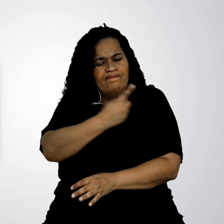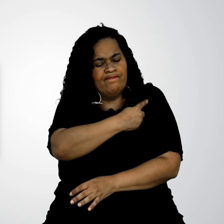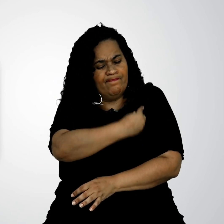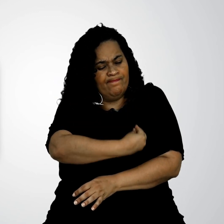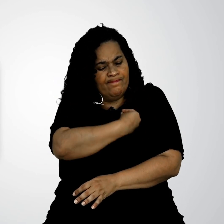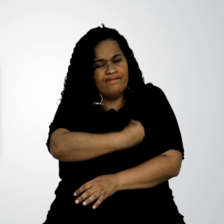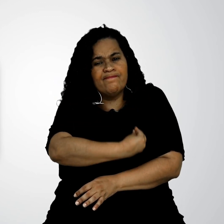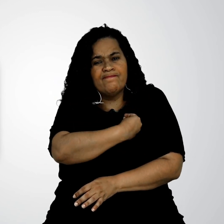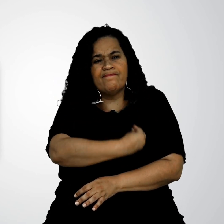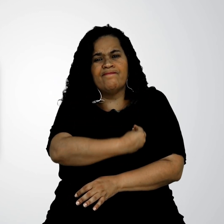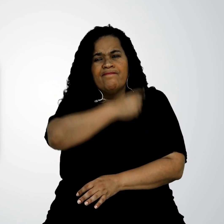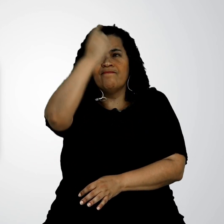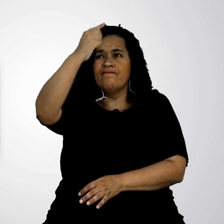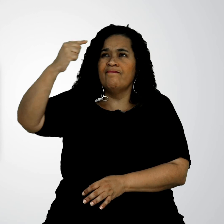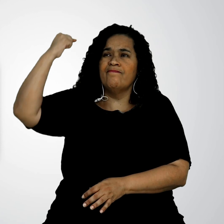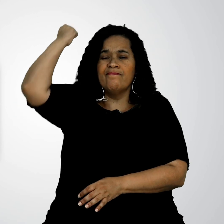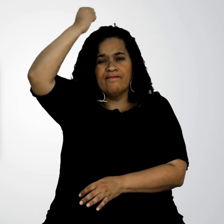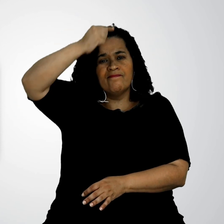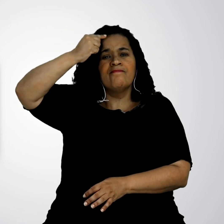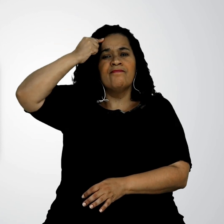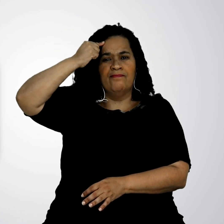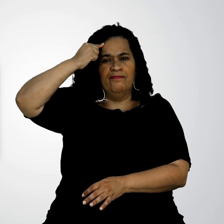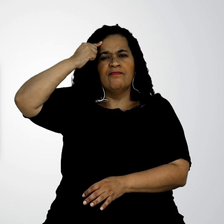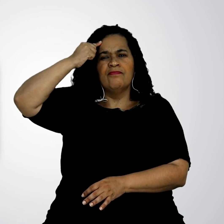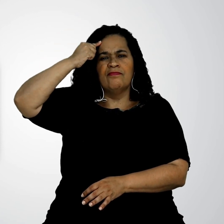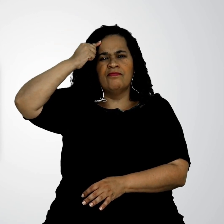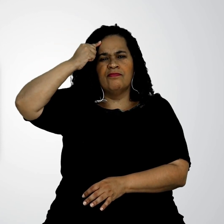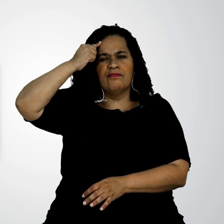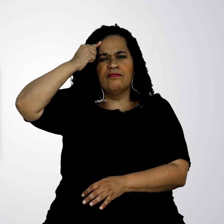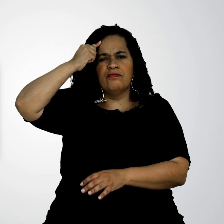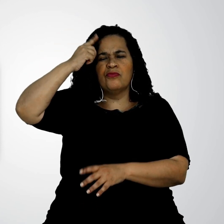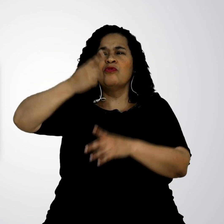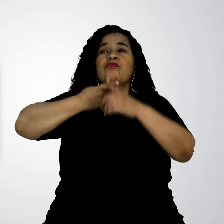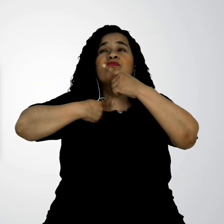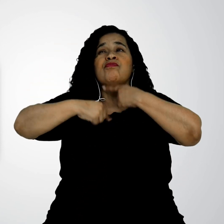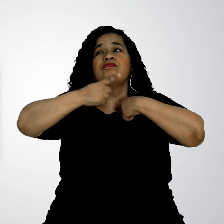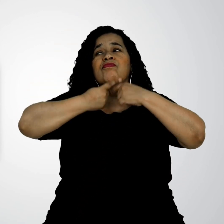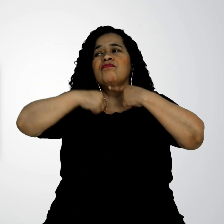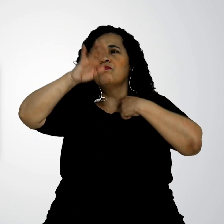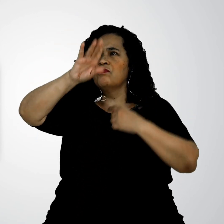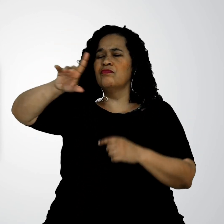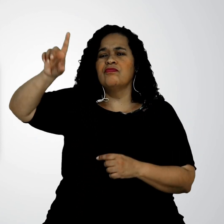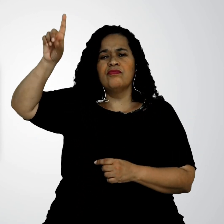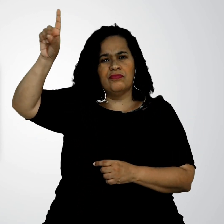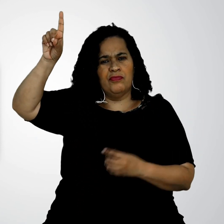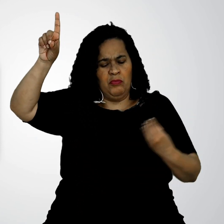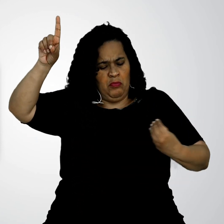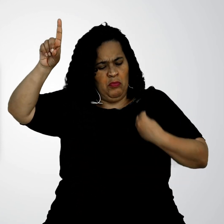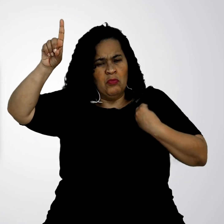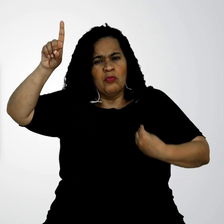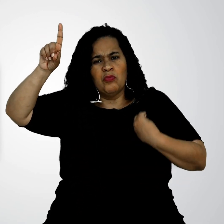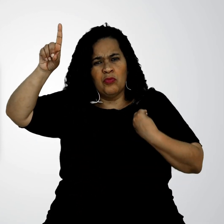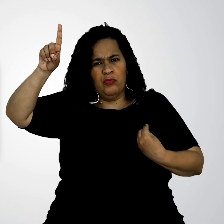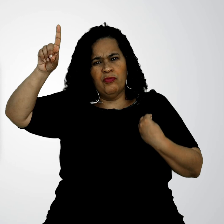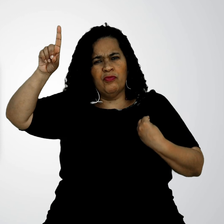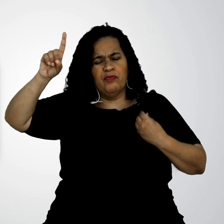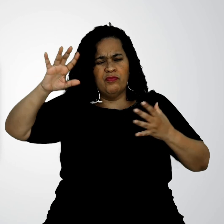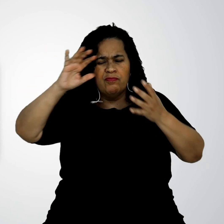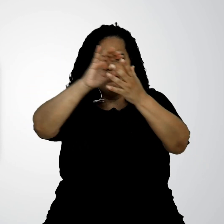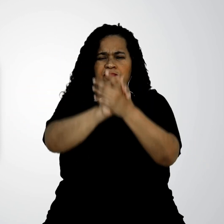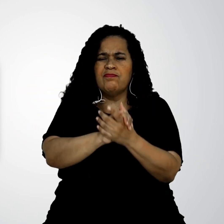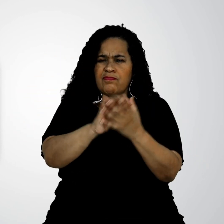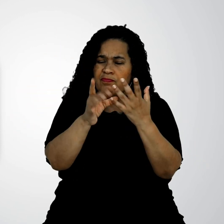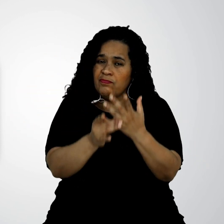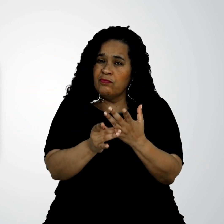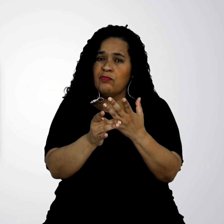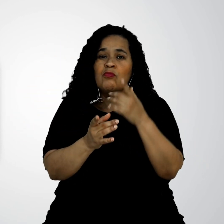a santificação da sexualidade dentro do propósito de Deus, na vida conjugal, entre duas pessoas, homem e mulher,